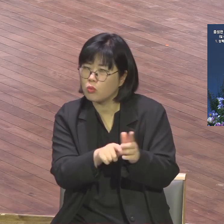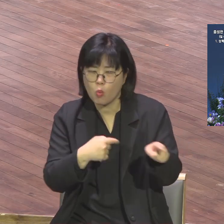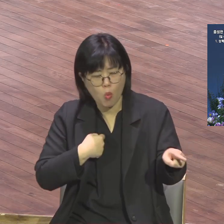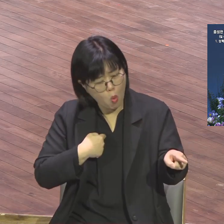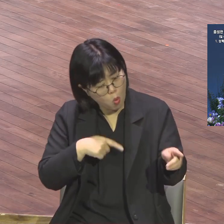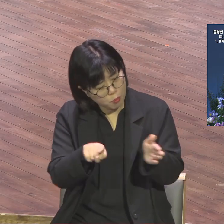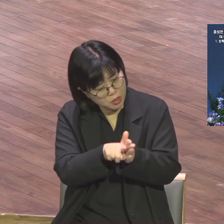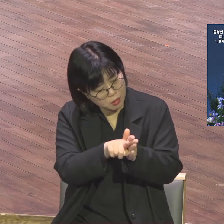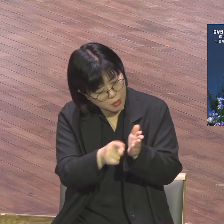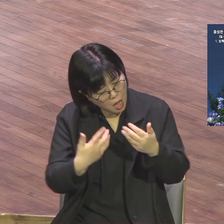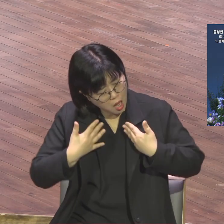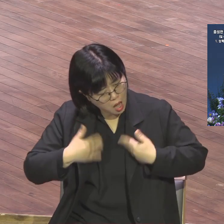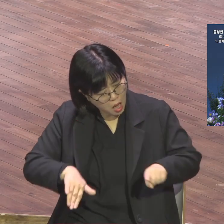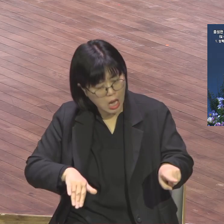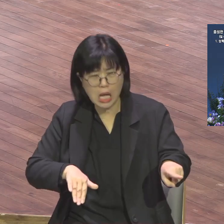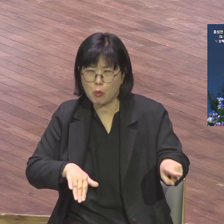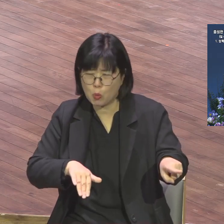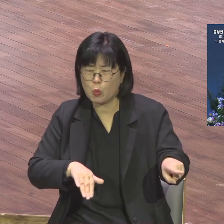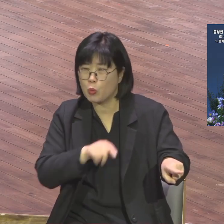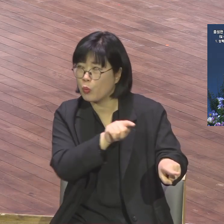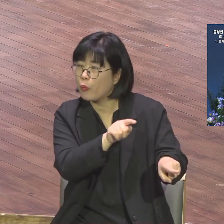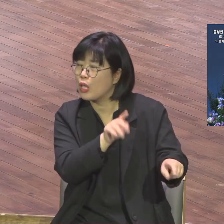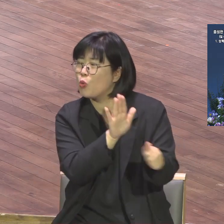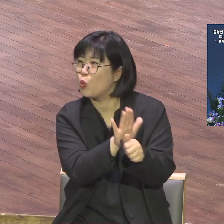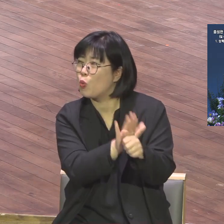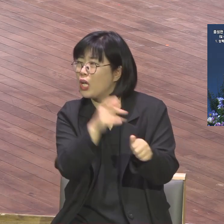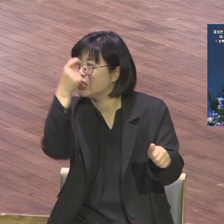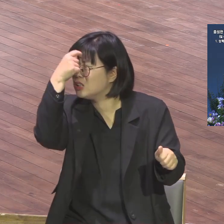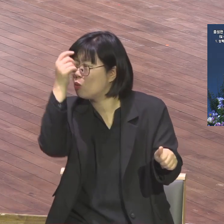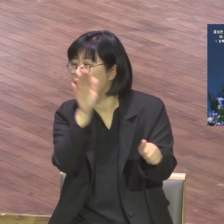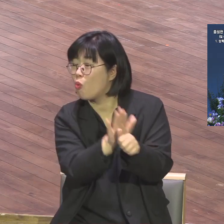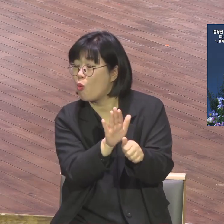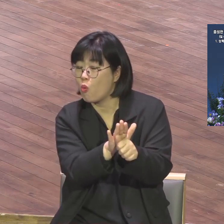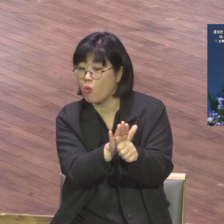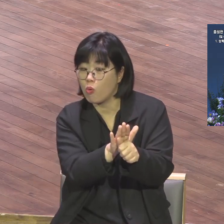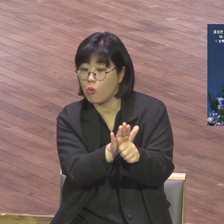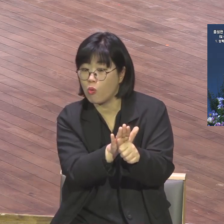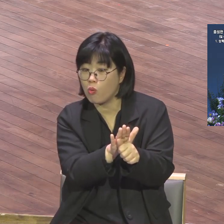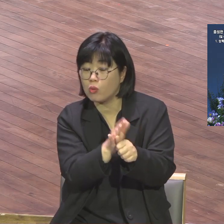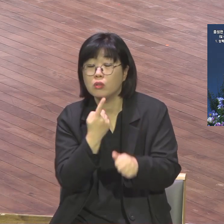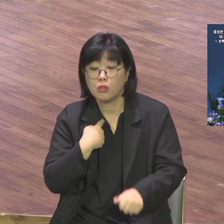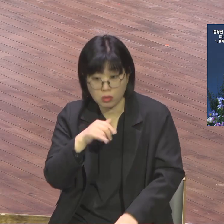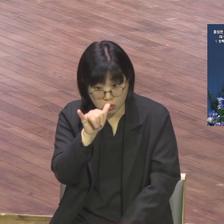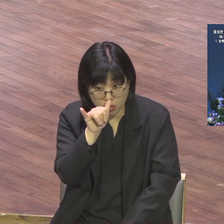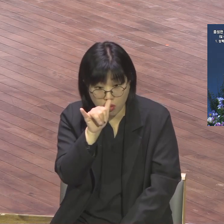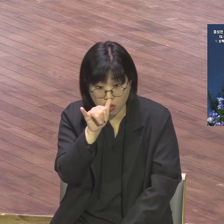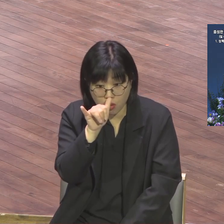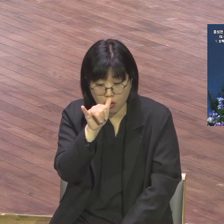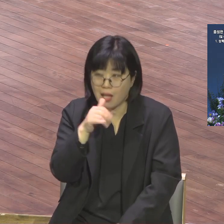살겠습니다 이 대단히 성장한 사람이에요 하나님 영광을 위하여